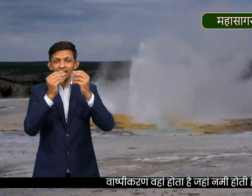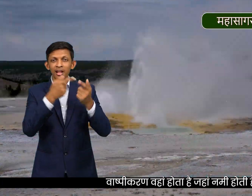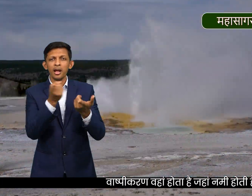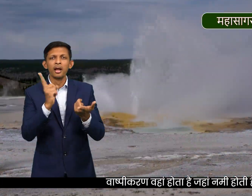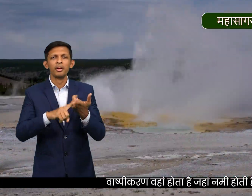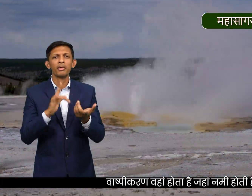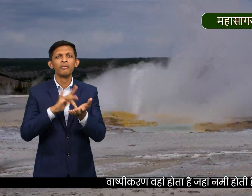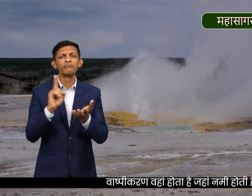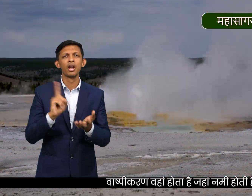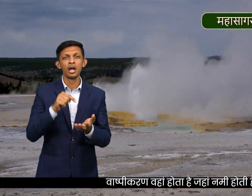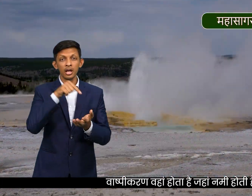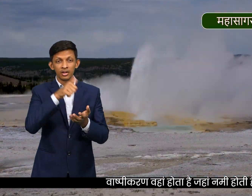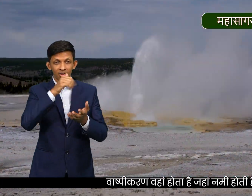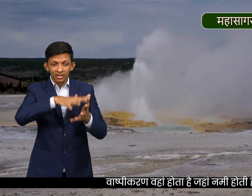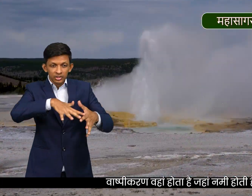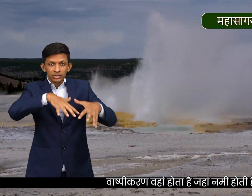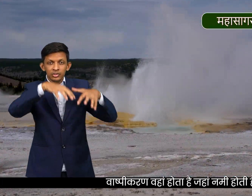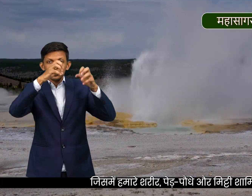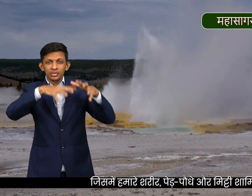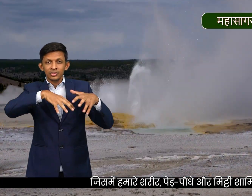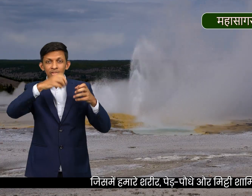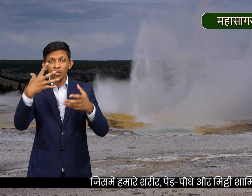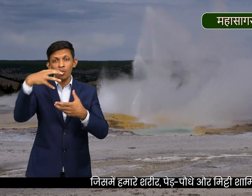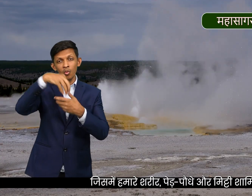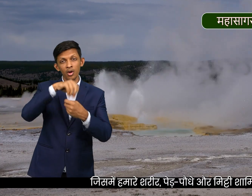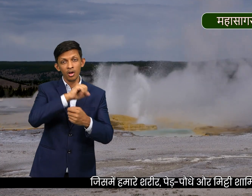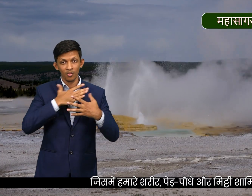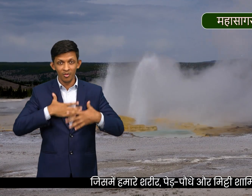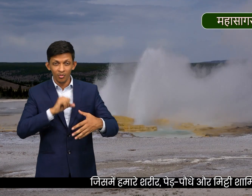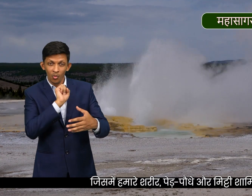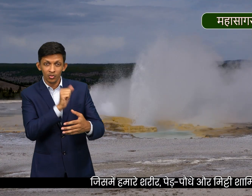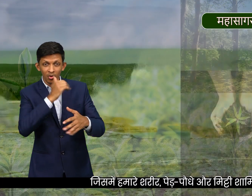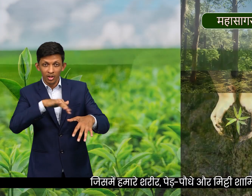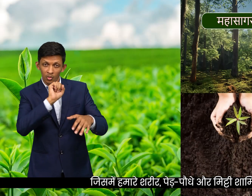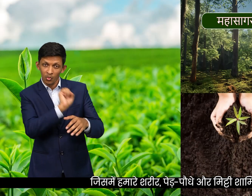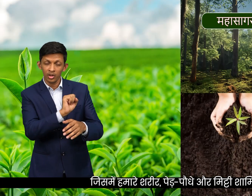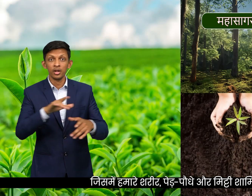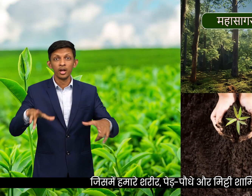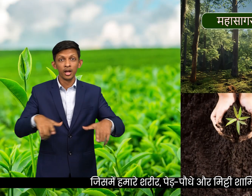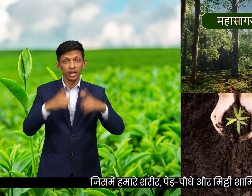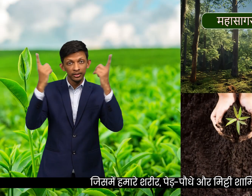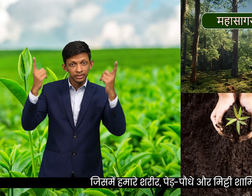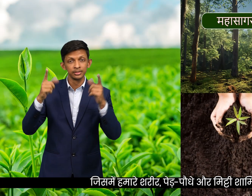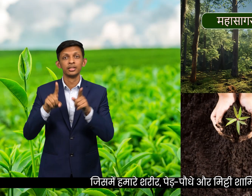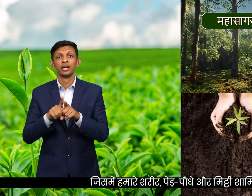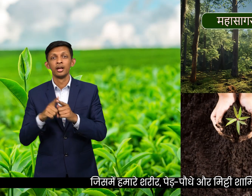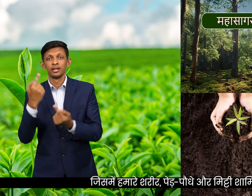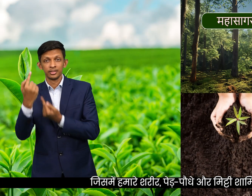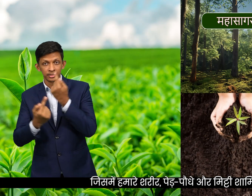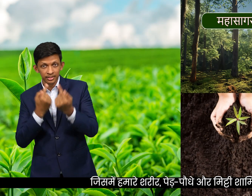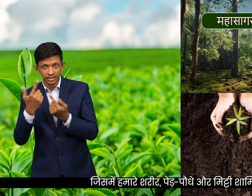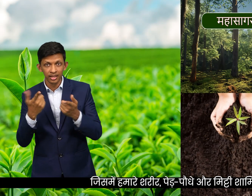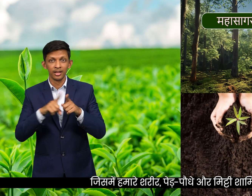वाष्पीकरण वहाँ होता है जहाँ नमी होती है, जिसमें हमारे शरीर, पेड़ पौधे और मिट्टी शामिल